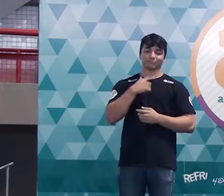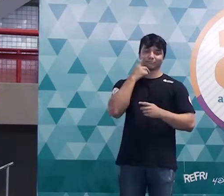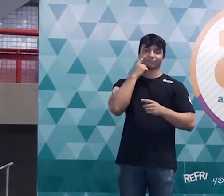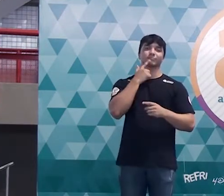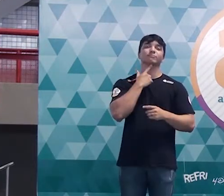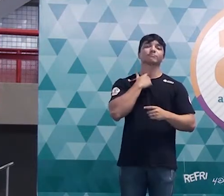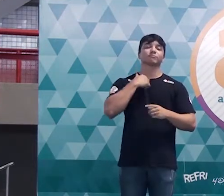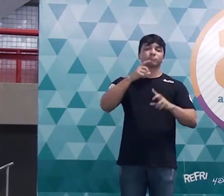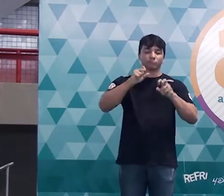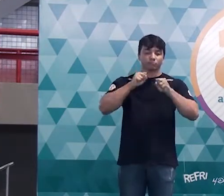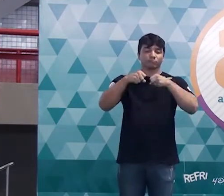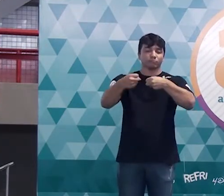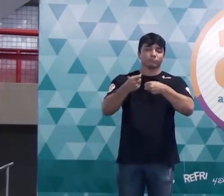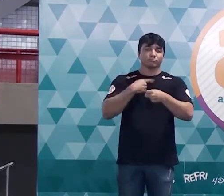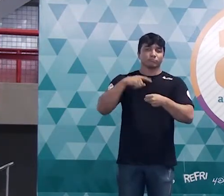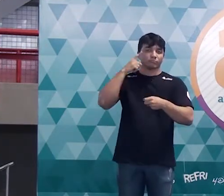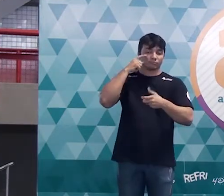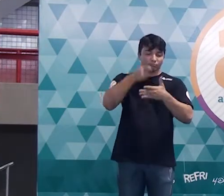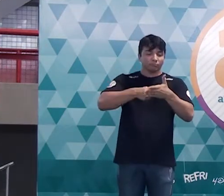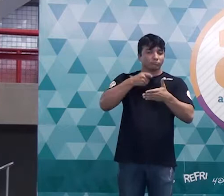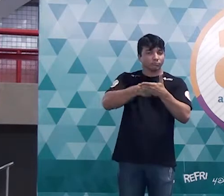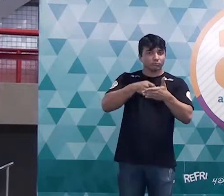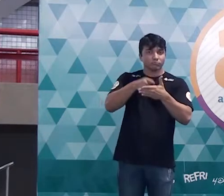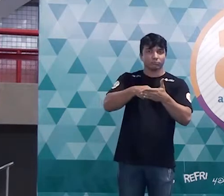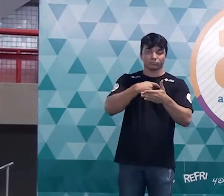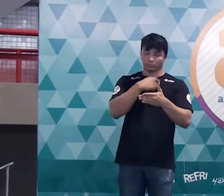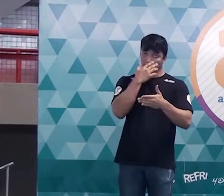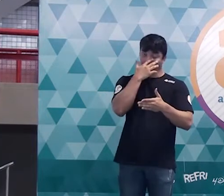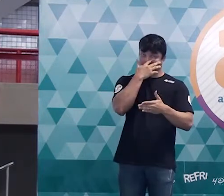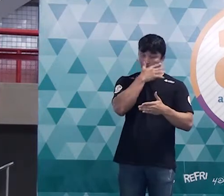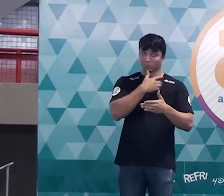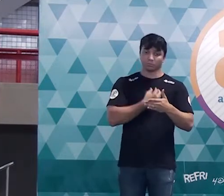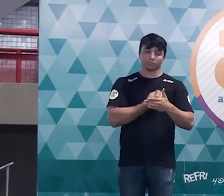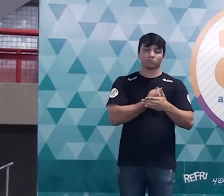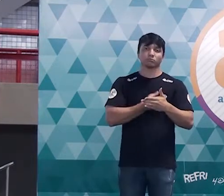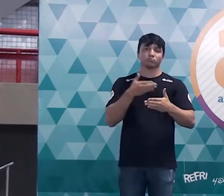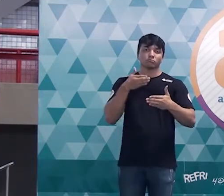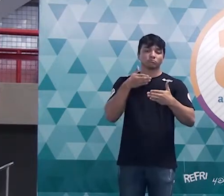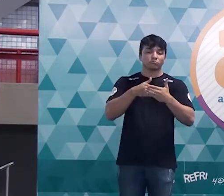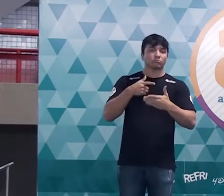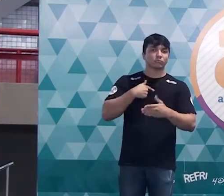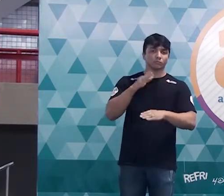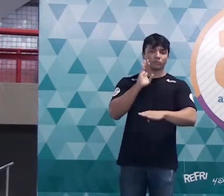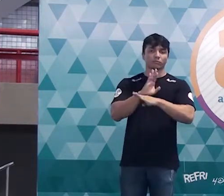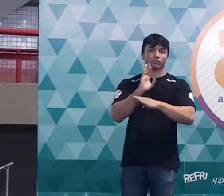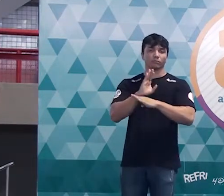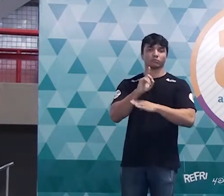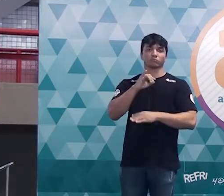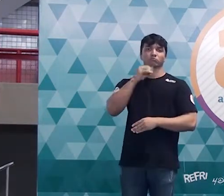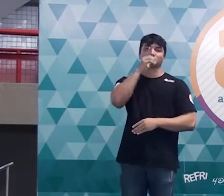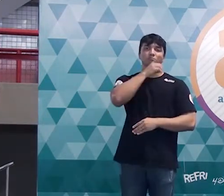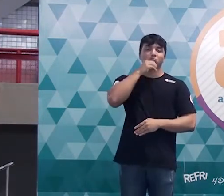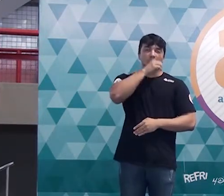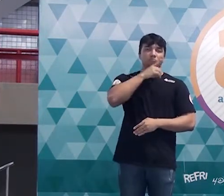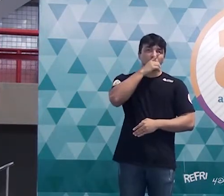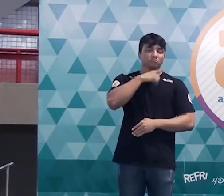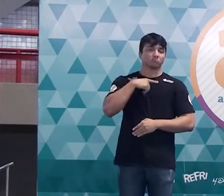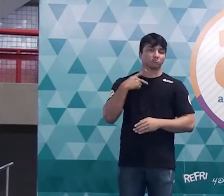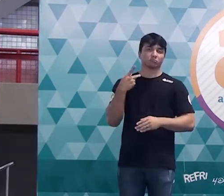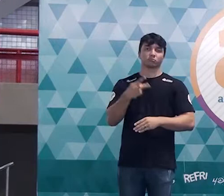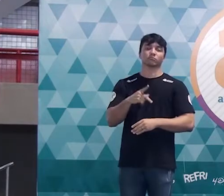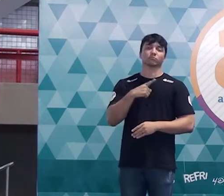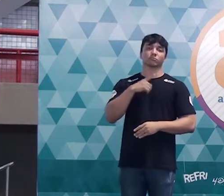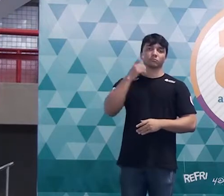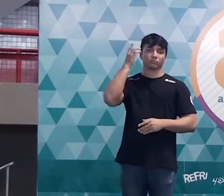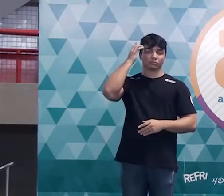de vocês, toda a dedicação, o fato de estarem aqui num domingo à tarde, tenho certeza que